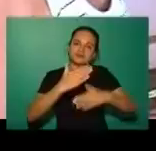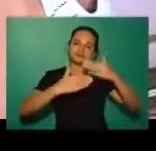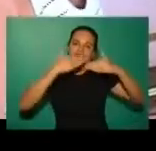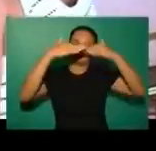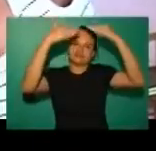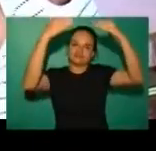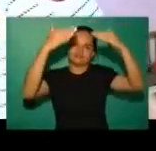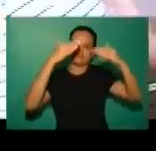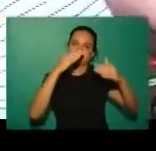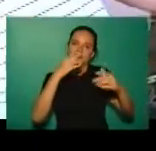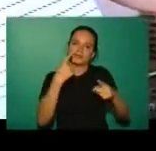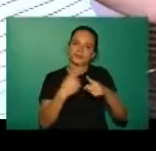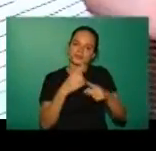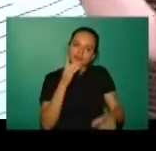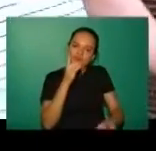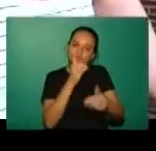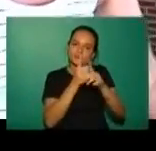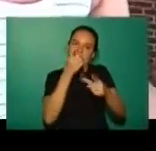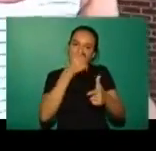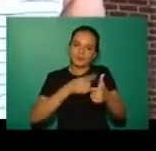por ele.